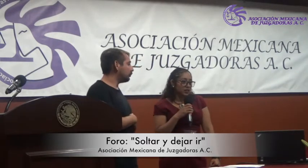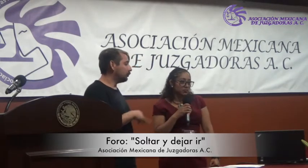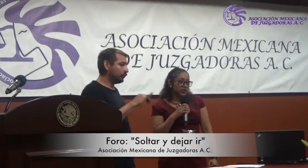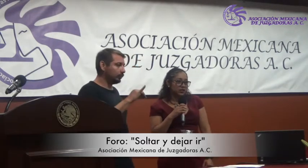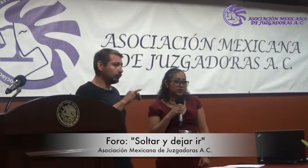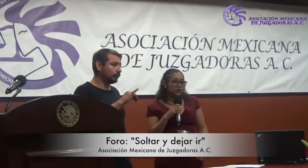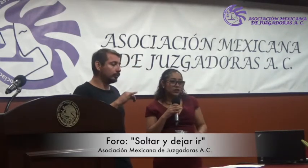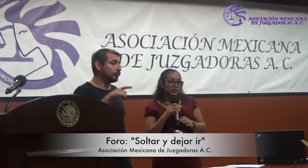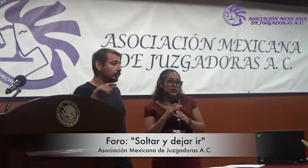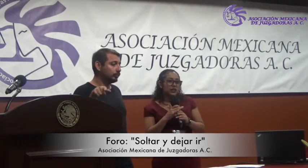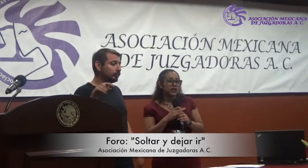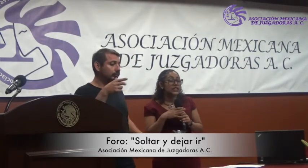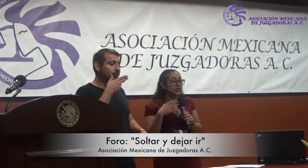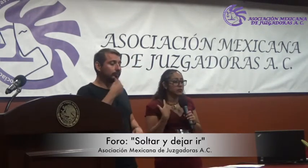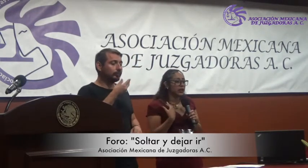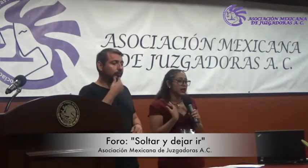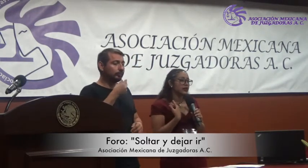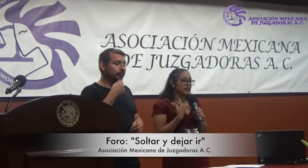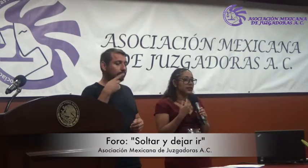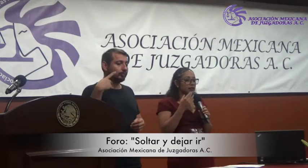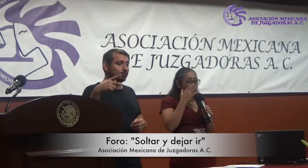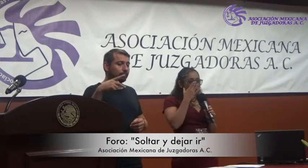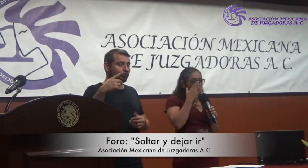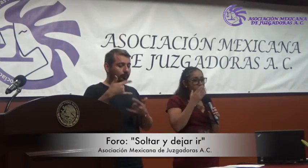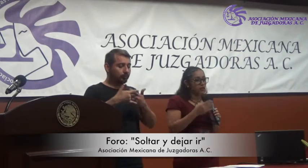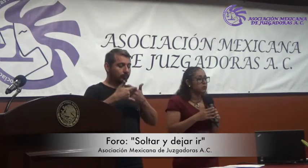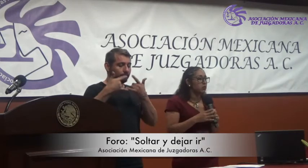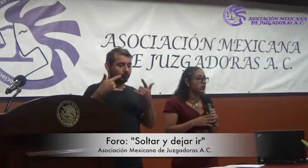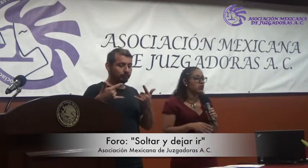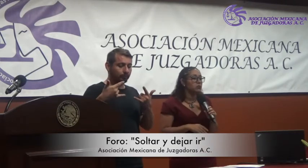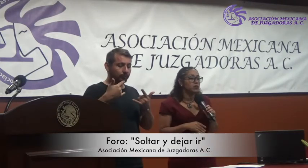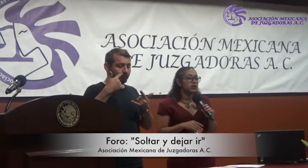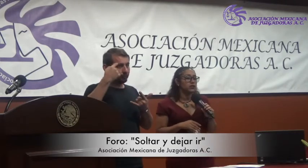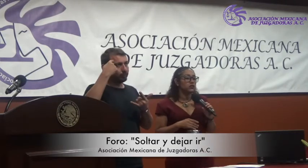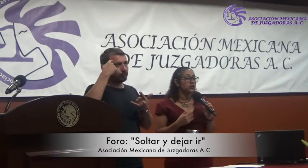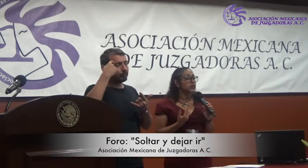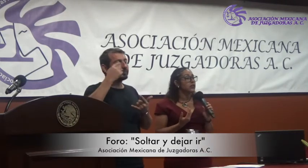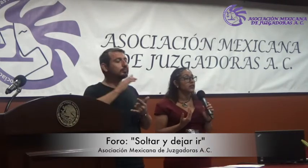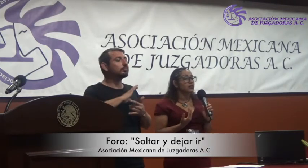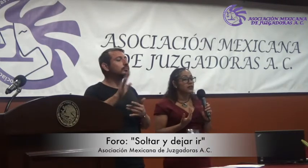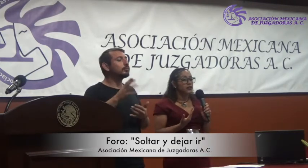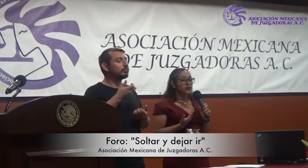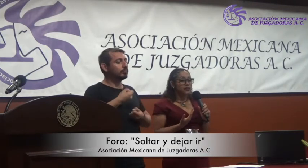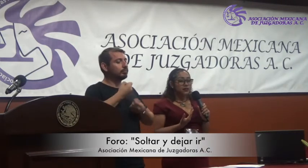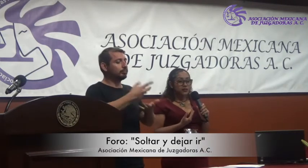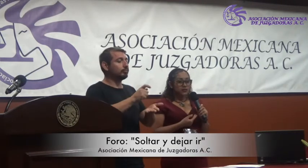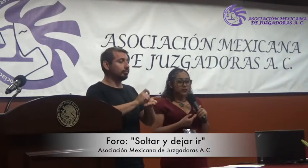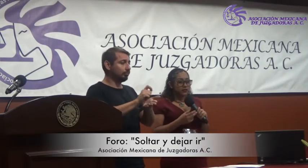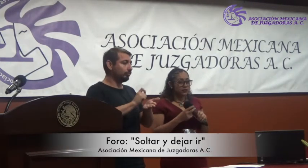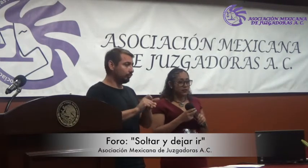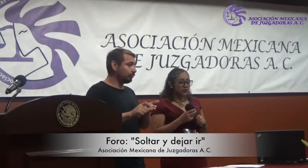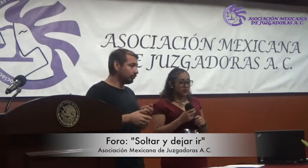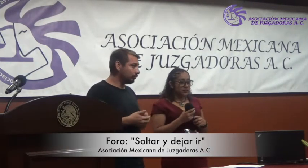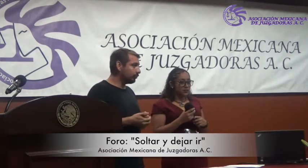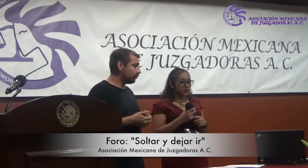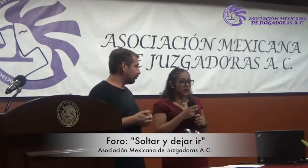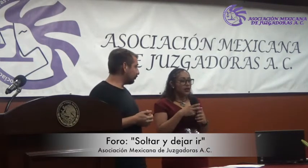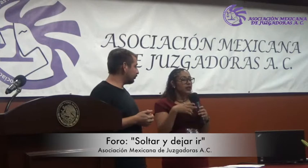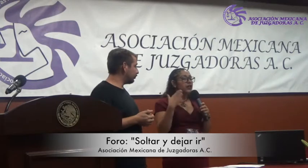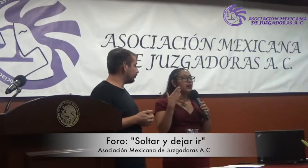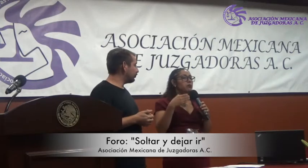Y expresó esa experiencia de su vida, como nos dice.